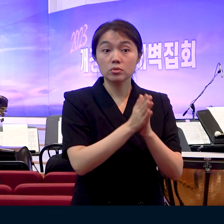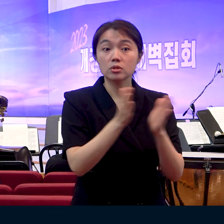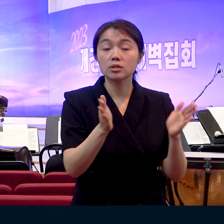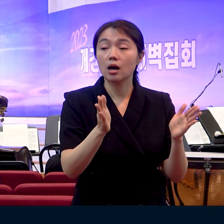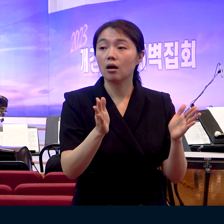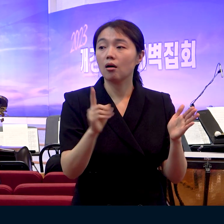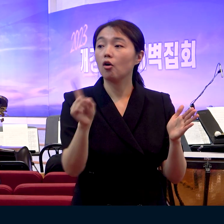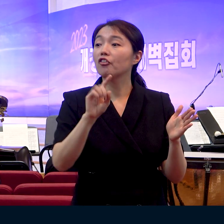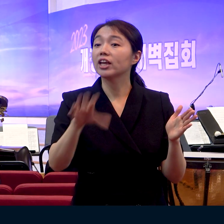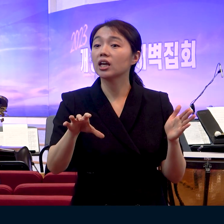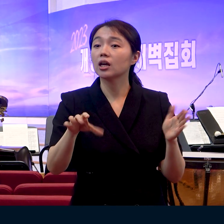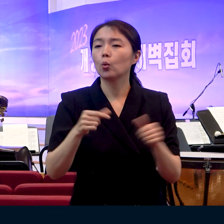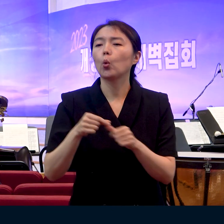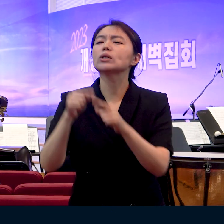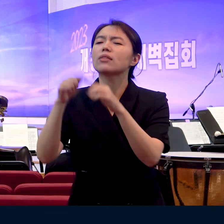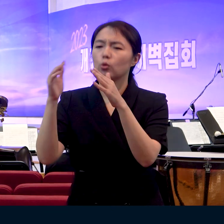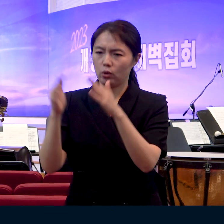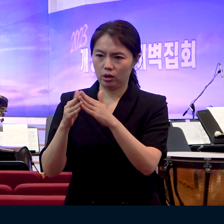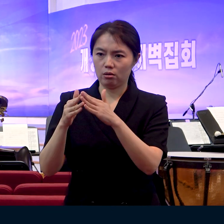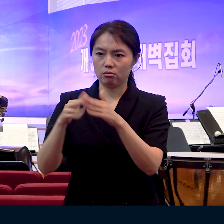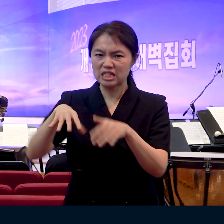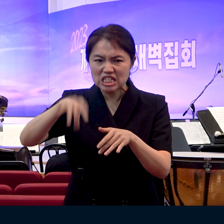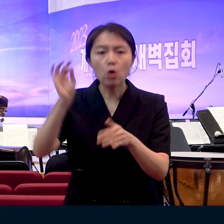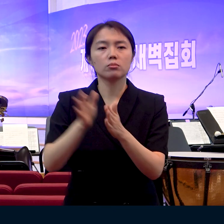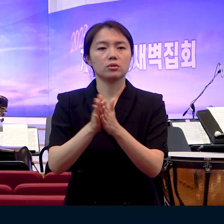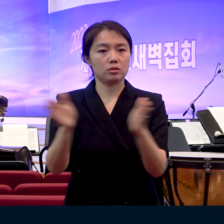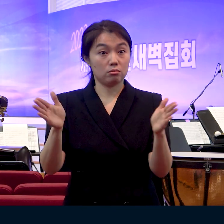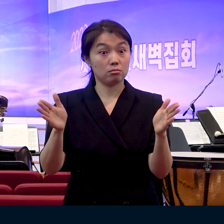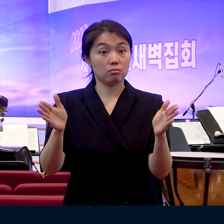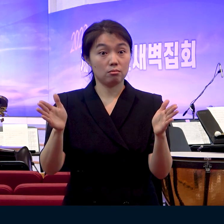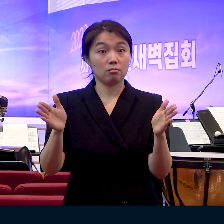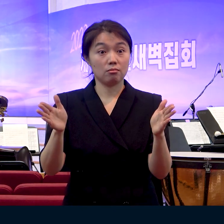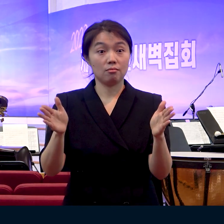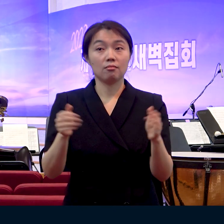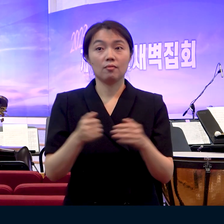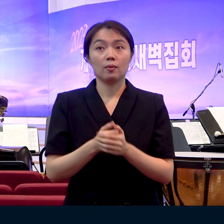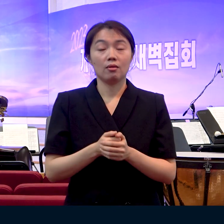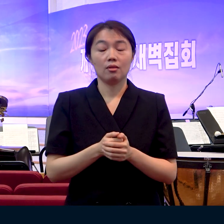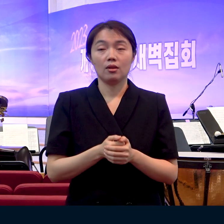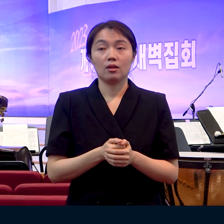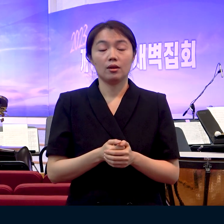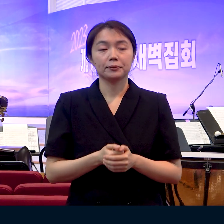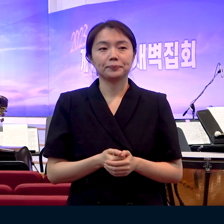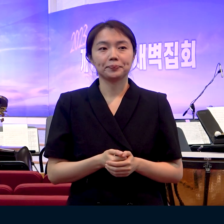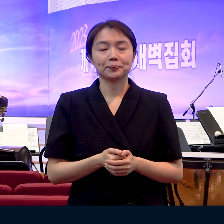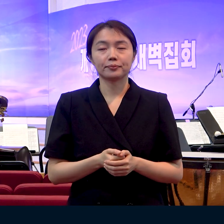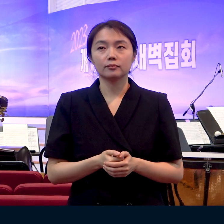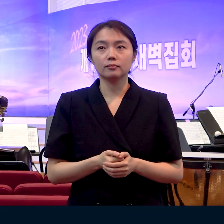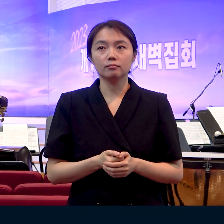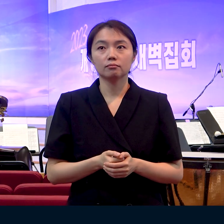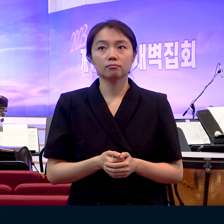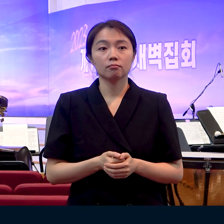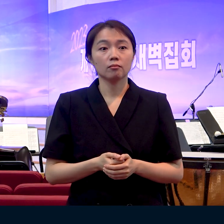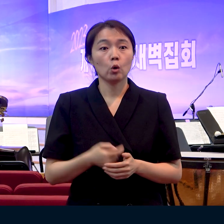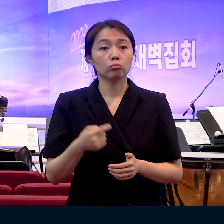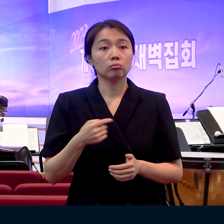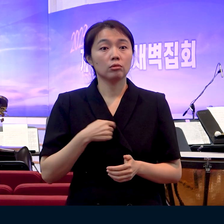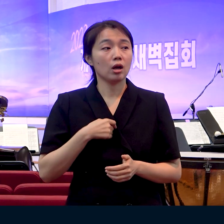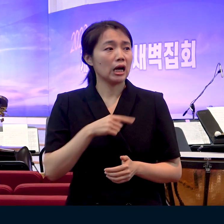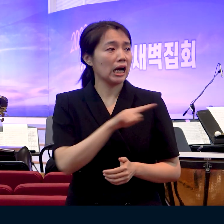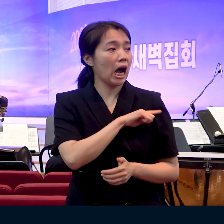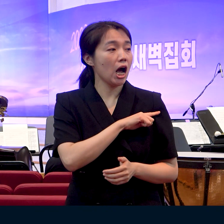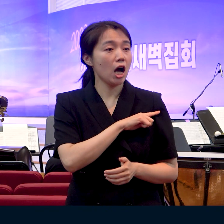시작했어요. 구딜 코리아 처음 시작한 게 호산나교회 시작했어요. 근데 제가 제일 깜짝